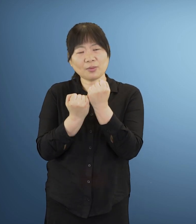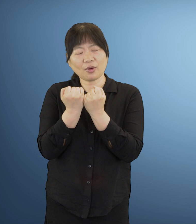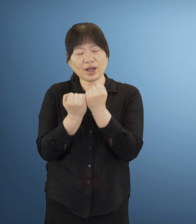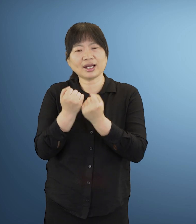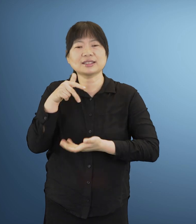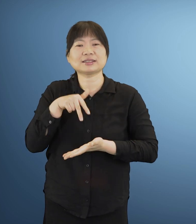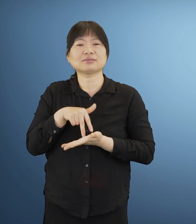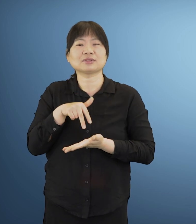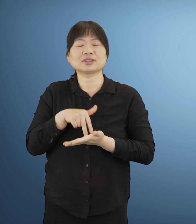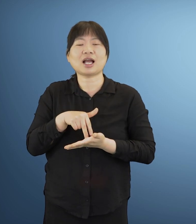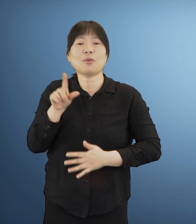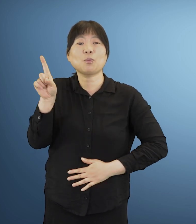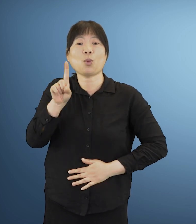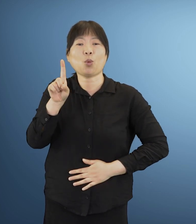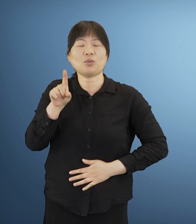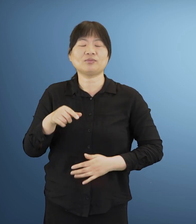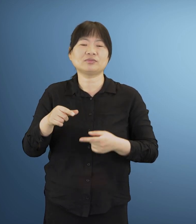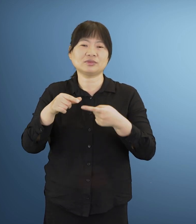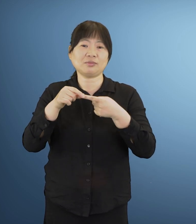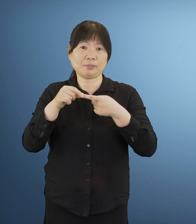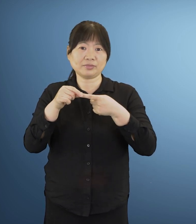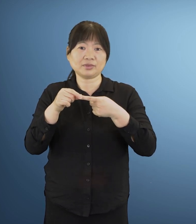있는데, 첫째가